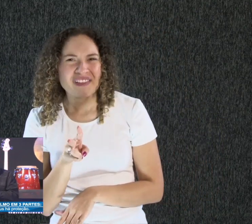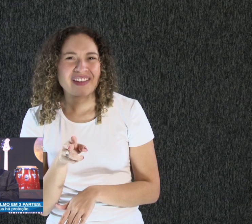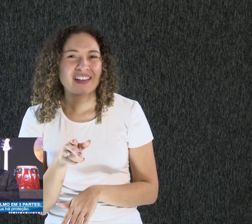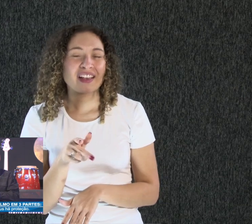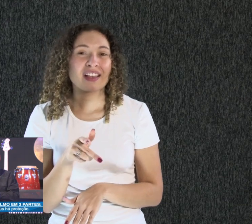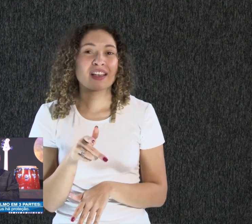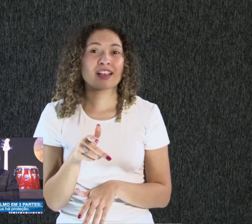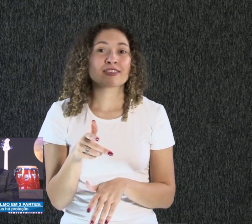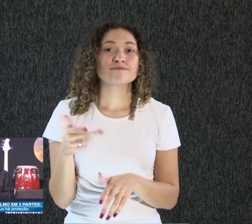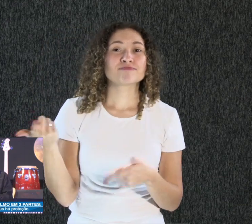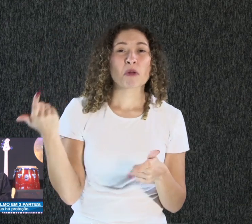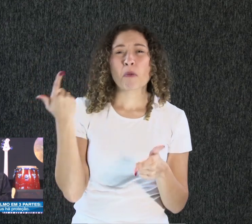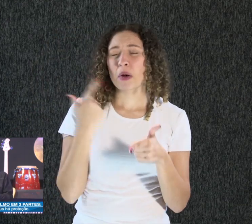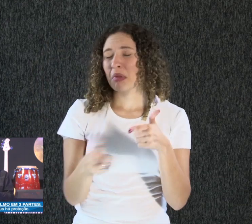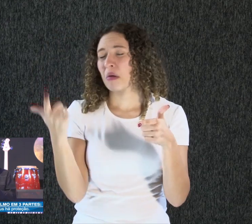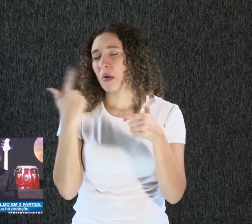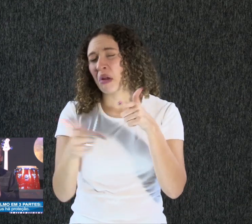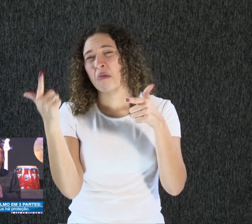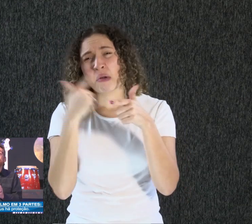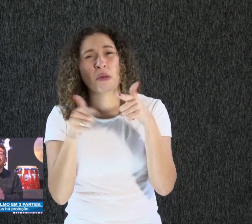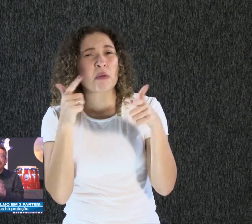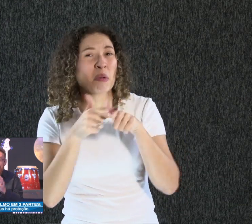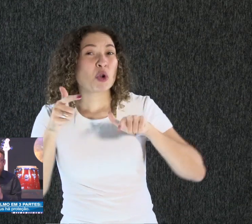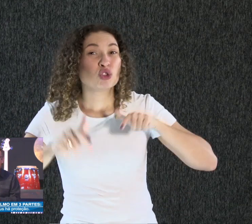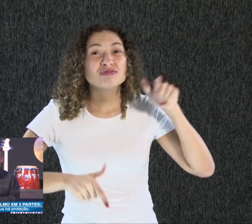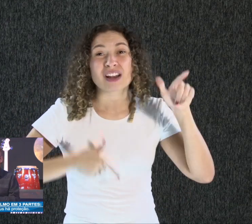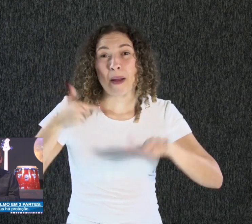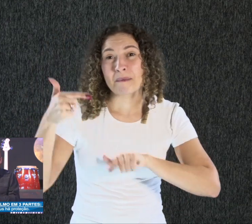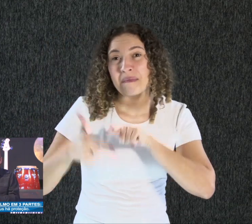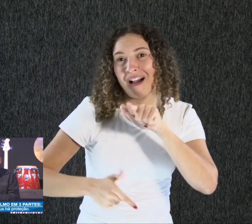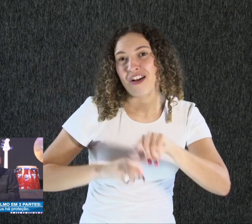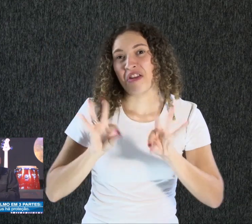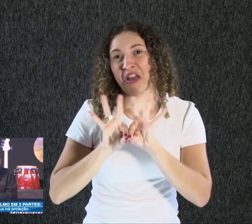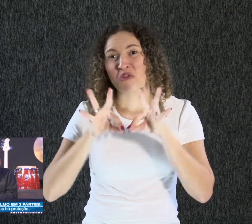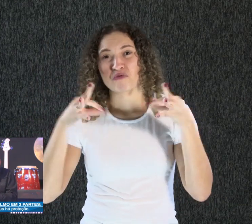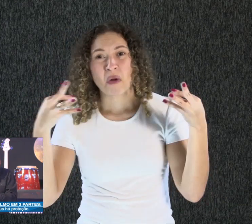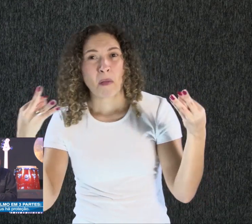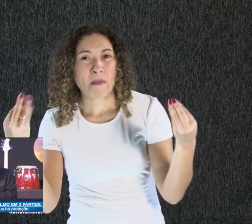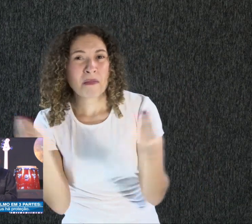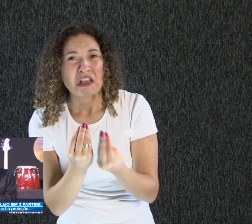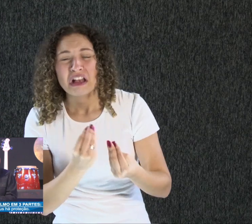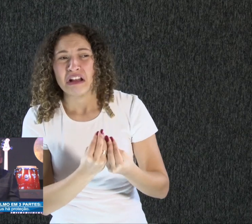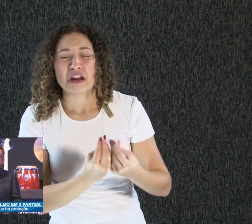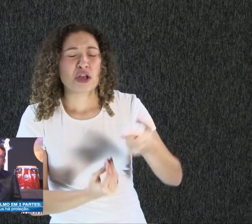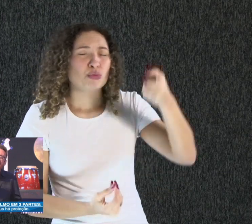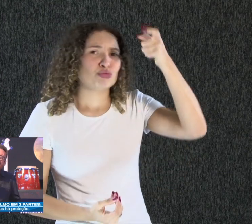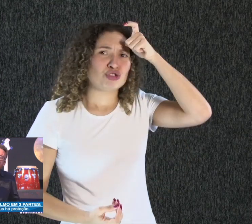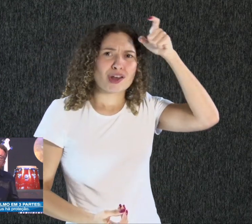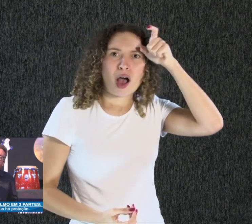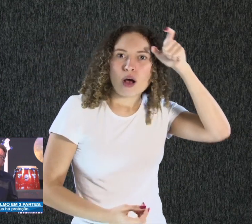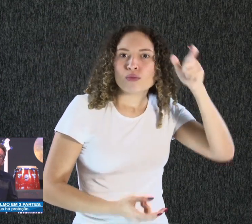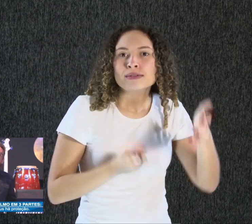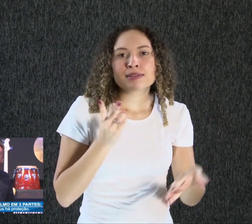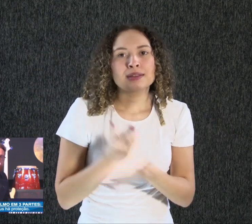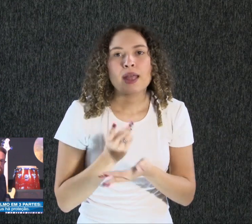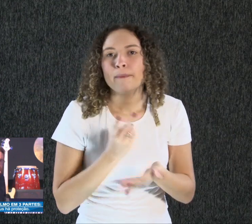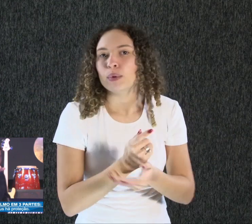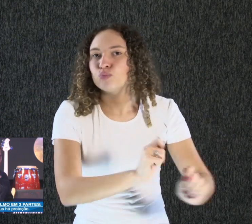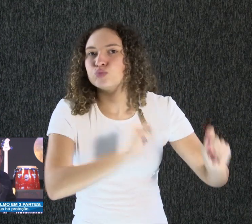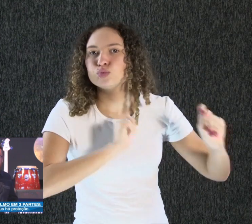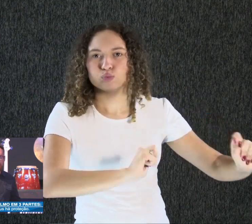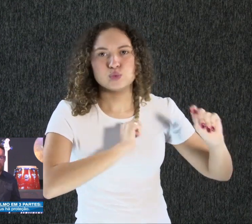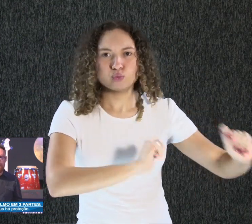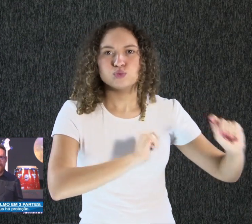trabalha? Quantas setas malignas, quantas setas do diabo são lançadas na vida dos